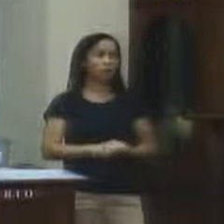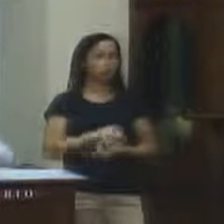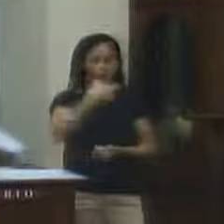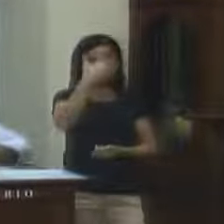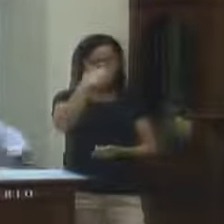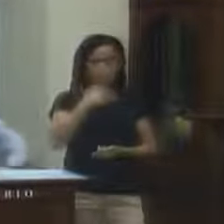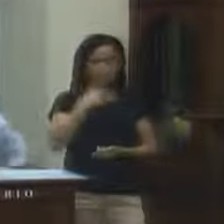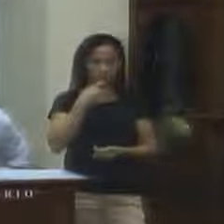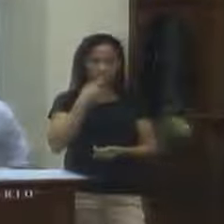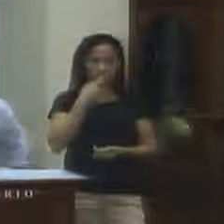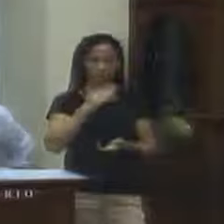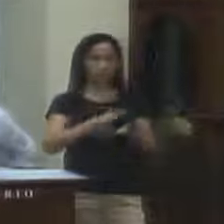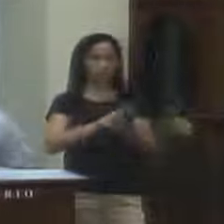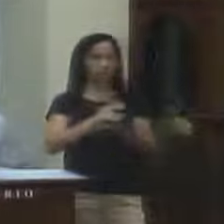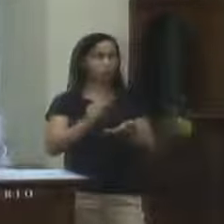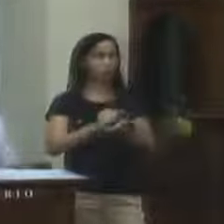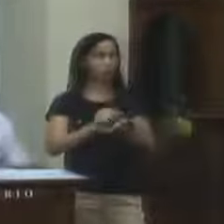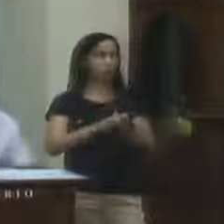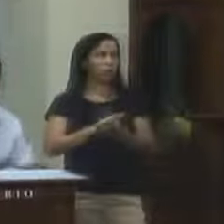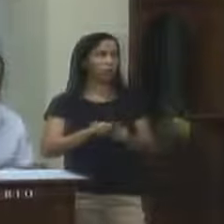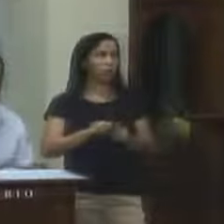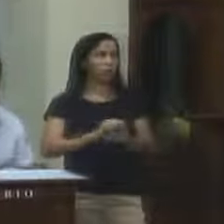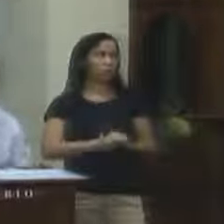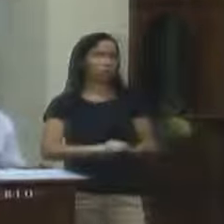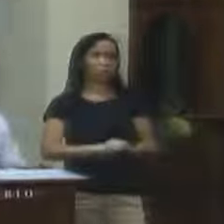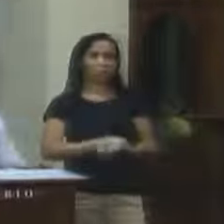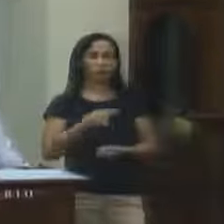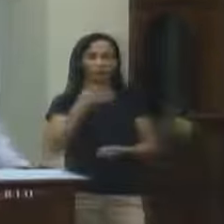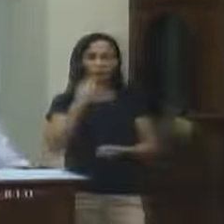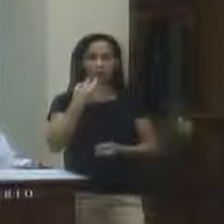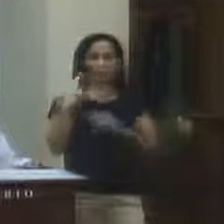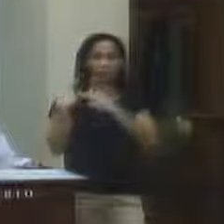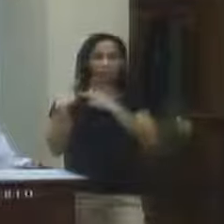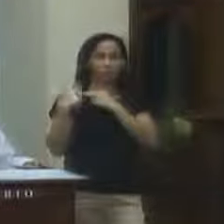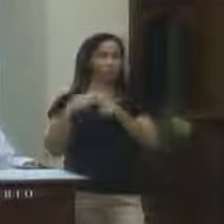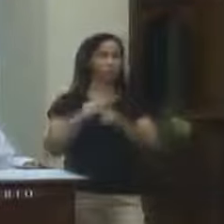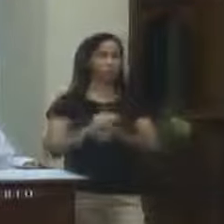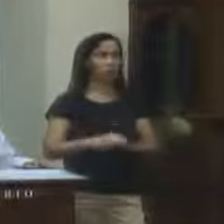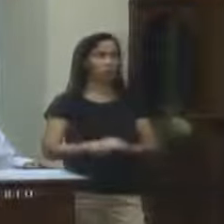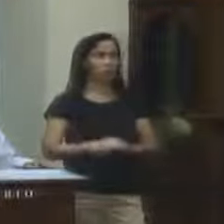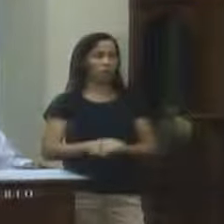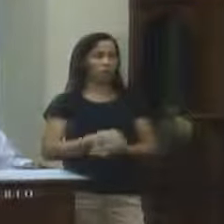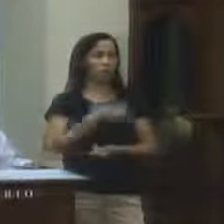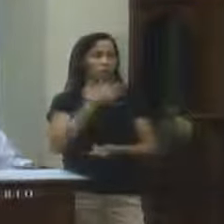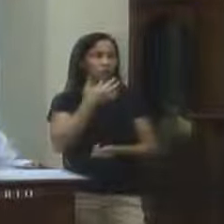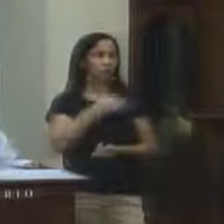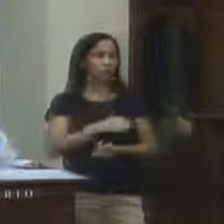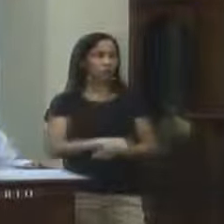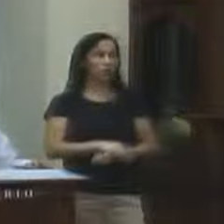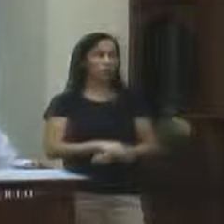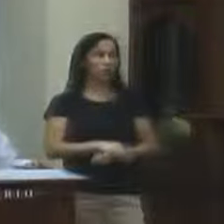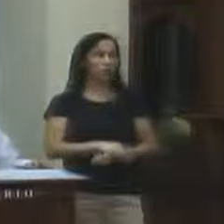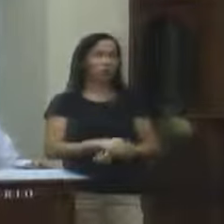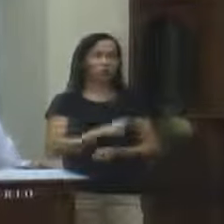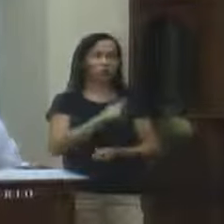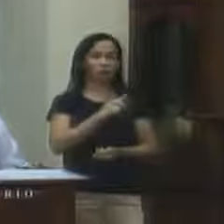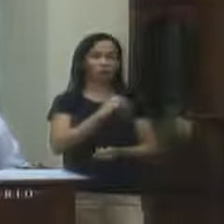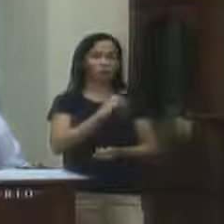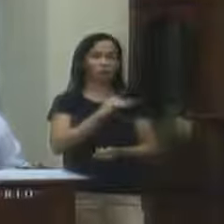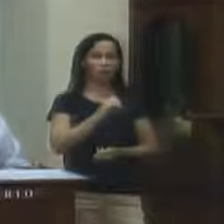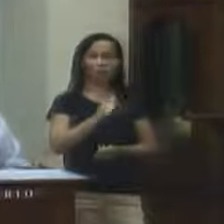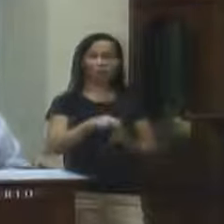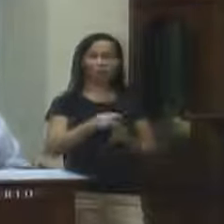não posso alterar um decreto que não é da minha pasta. Foi levado ao conhecimento, a Glória levou ao